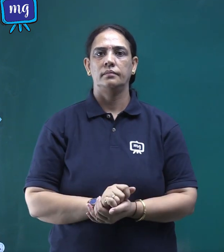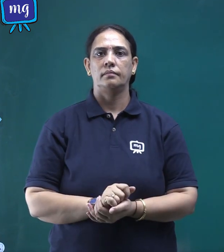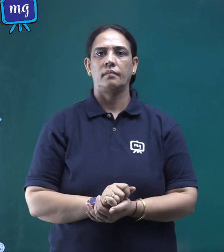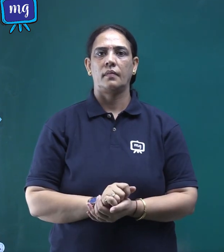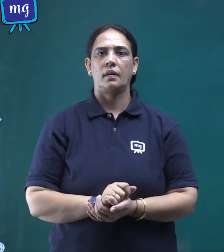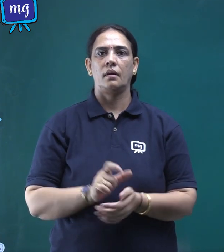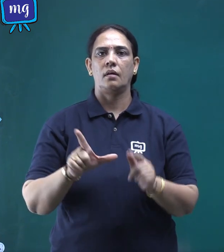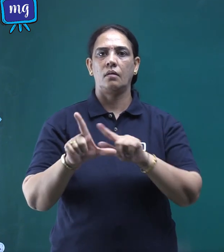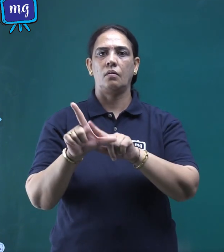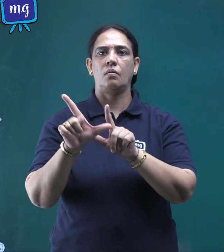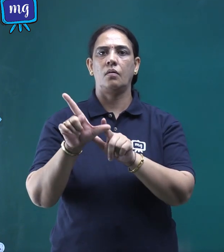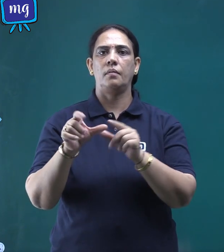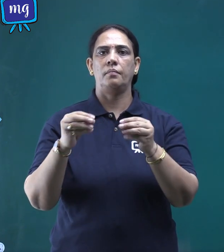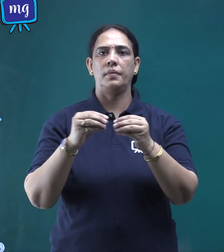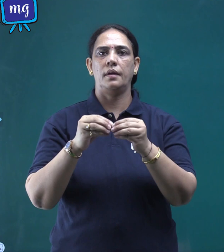कोण B बराबर